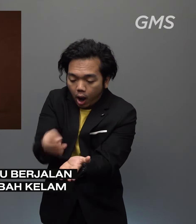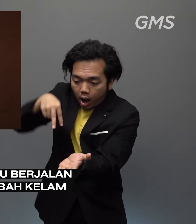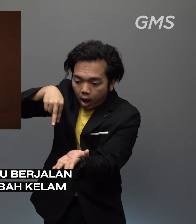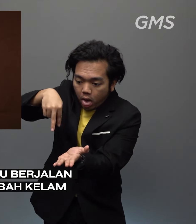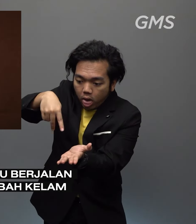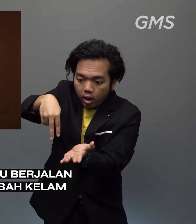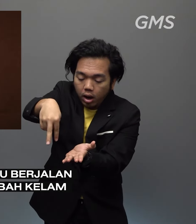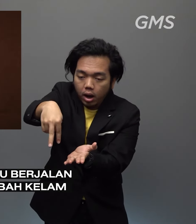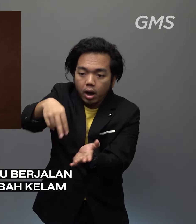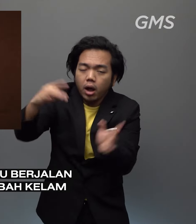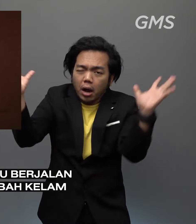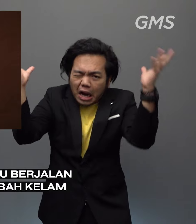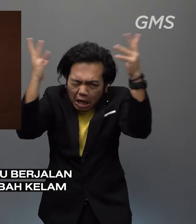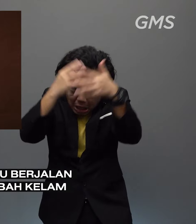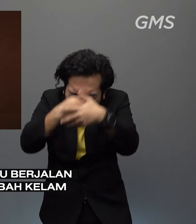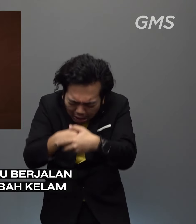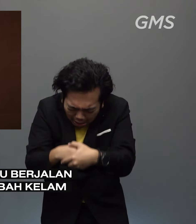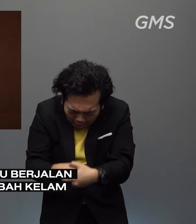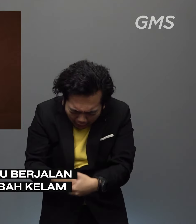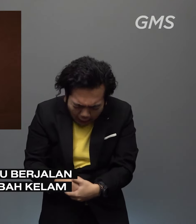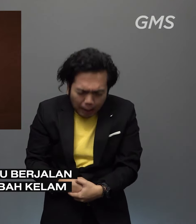lewat lembah.